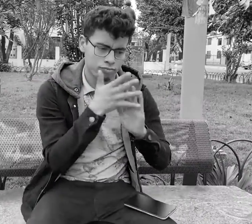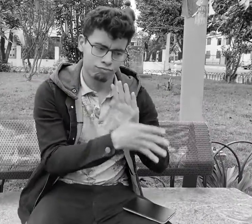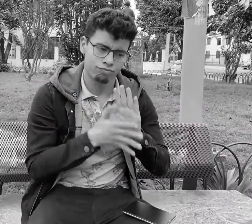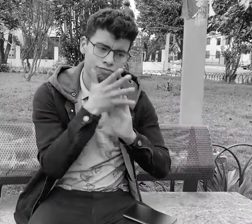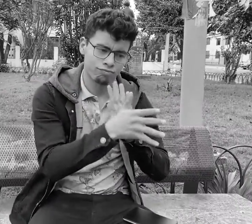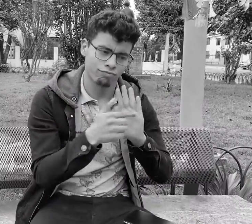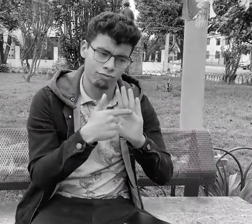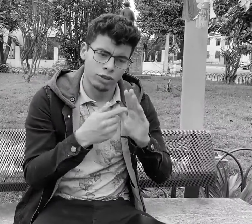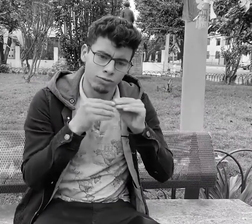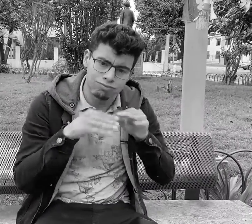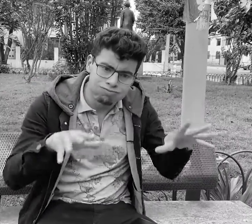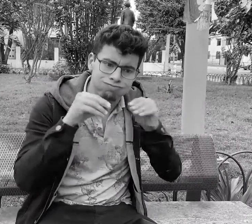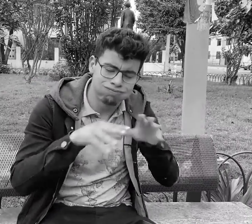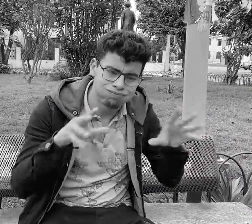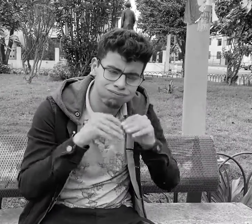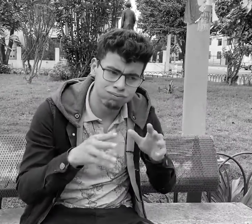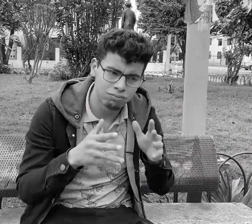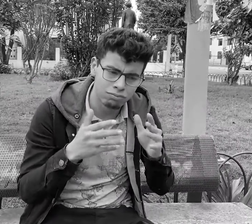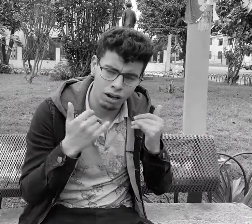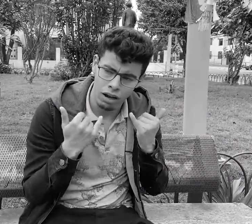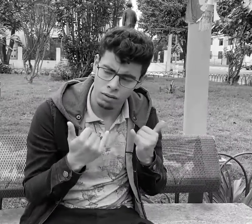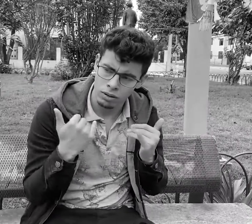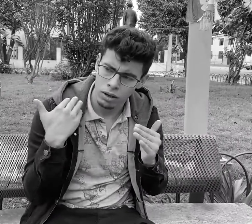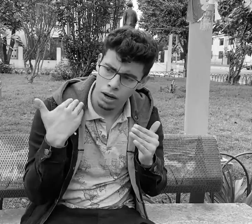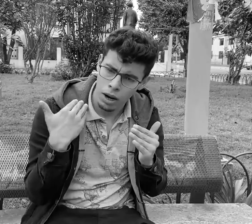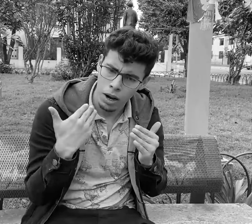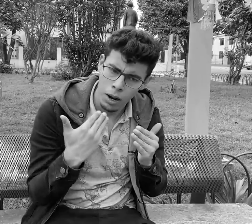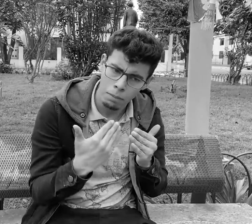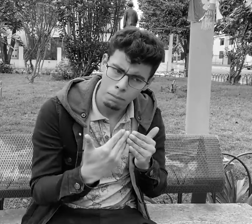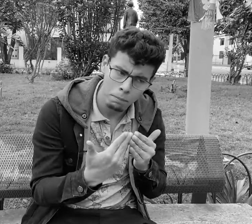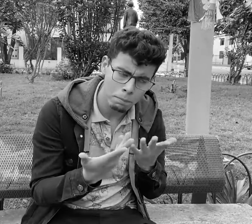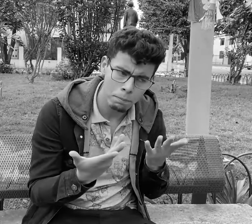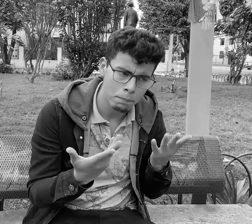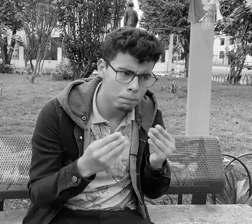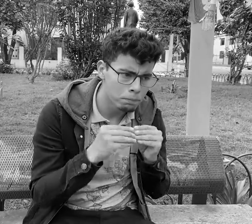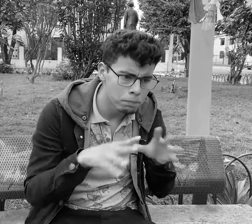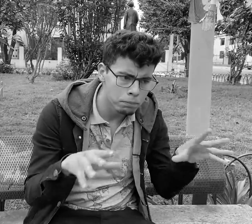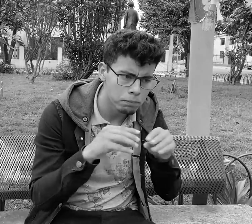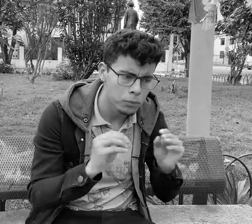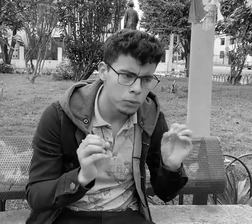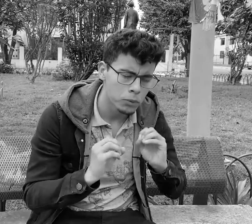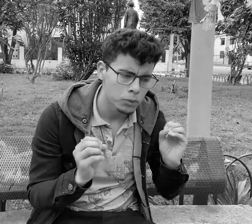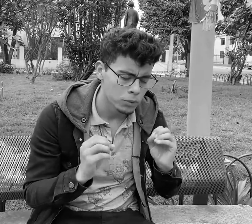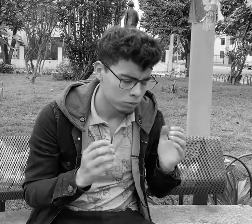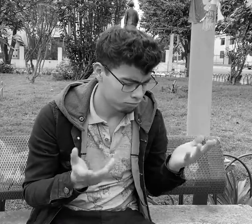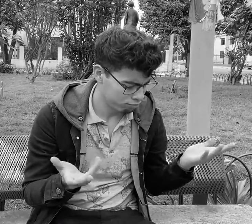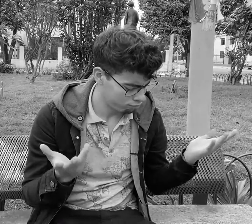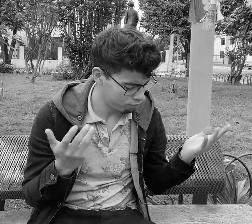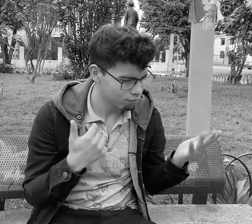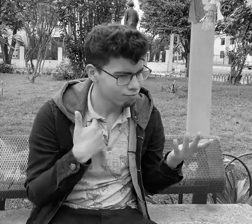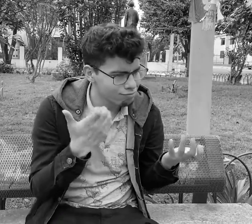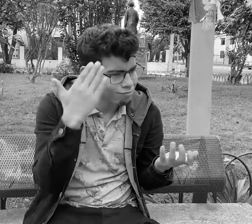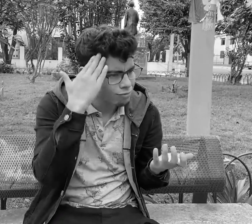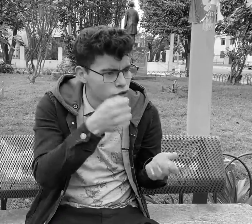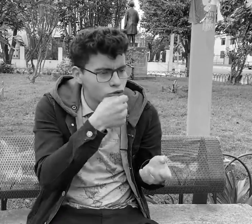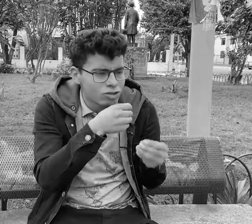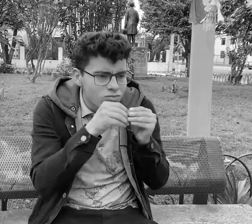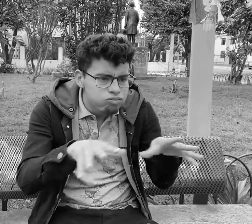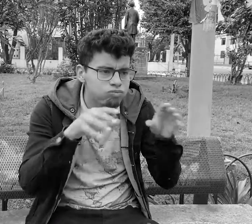Qué ha pasado con notiseñales y un tiempo para acá no he vuelto a ver ninguna transmisión y yo quiero enterarme